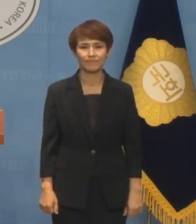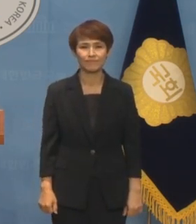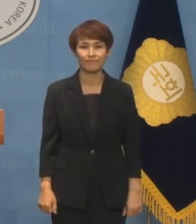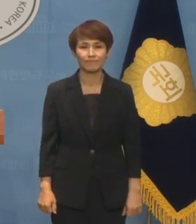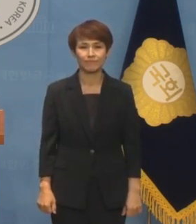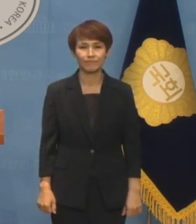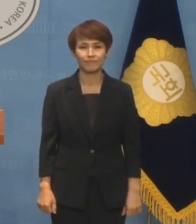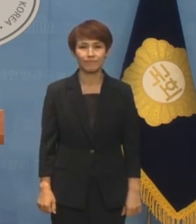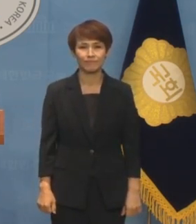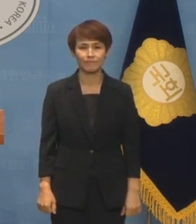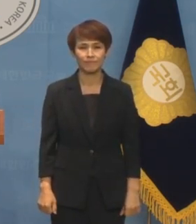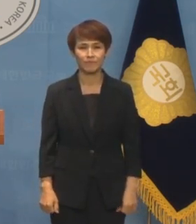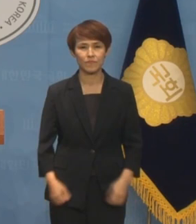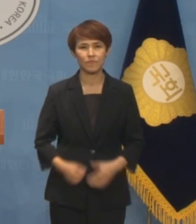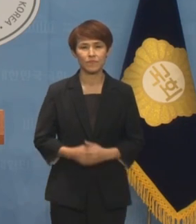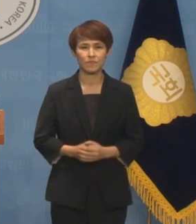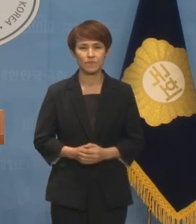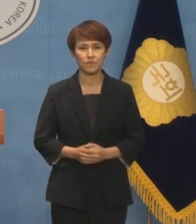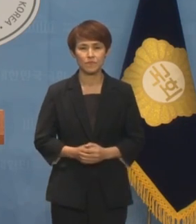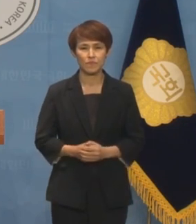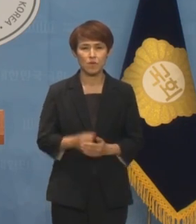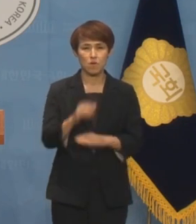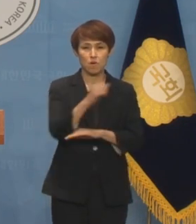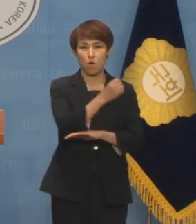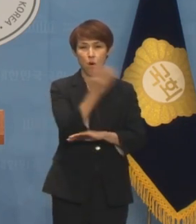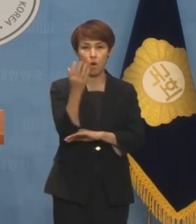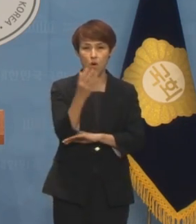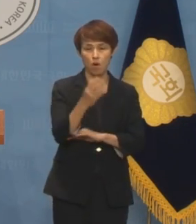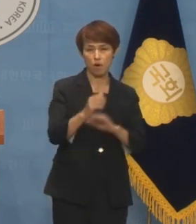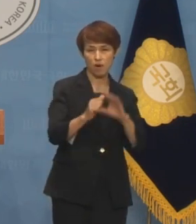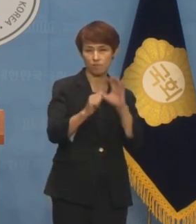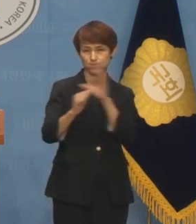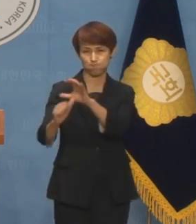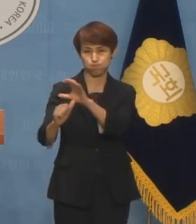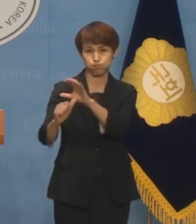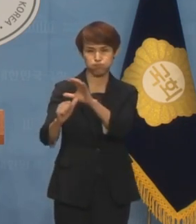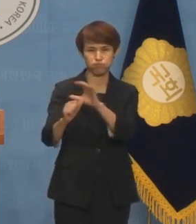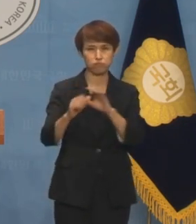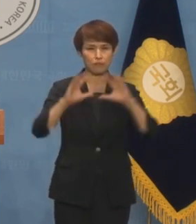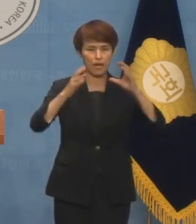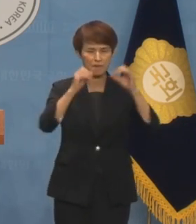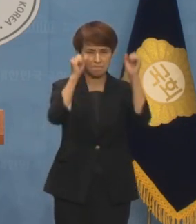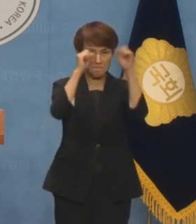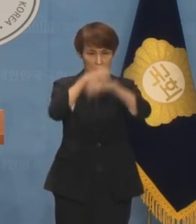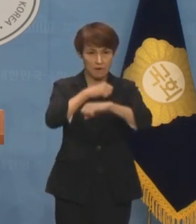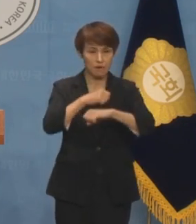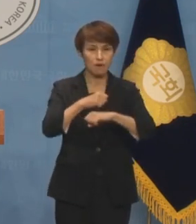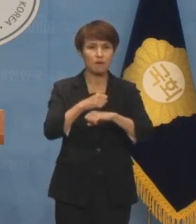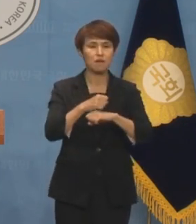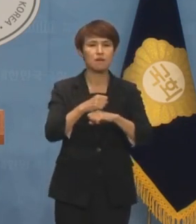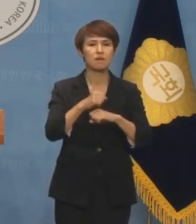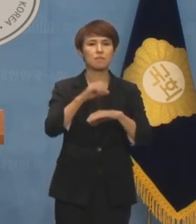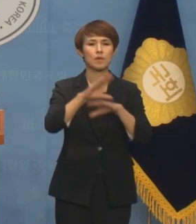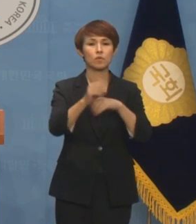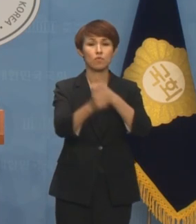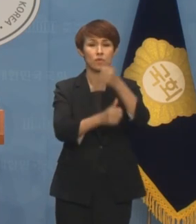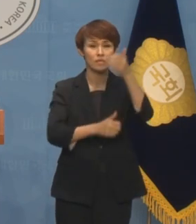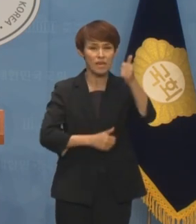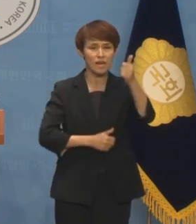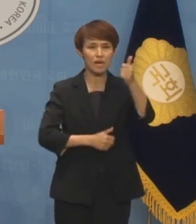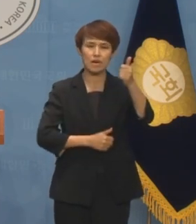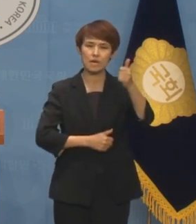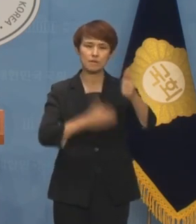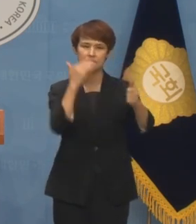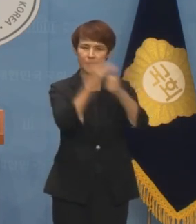시작하겠습니다 언론 보복도 모자라 나라 망신시키는 유이림 위원장은 해총만이 답입니다